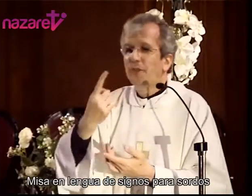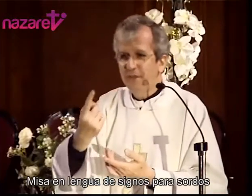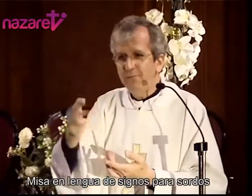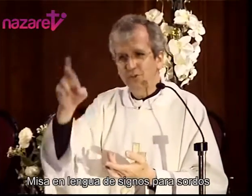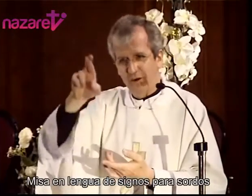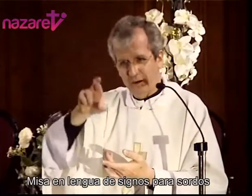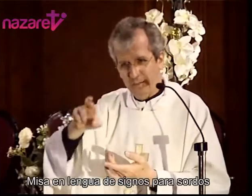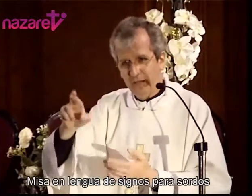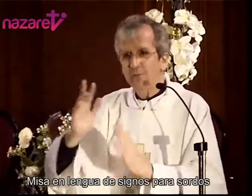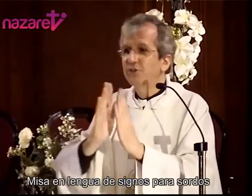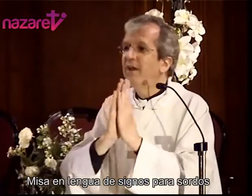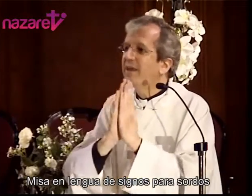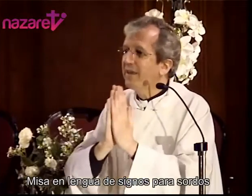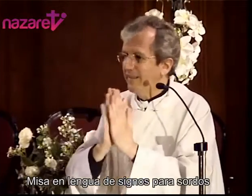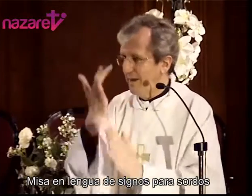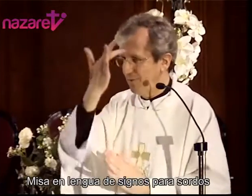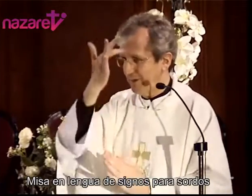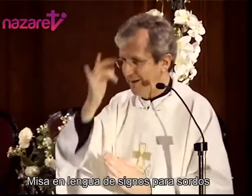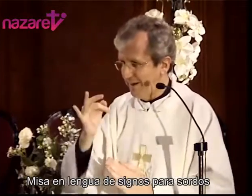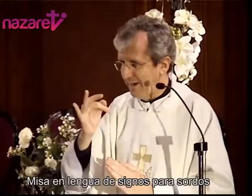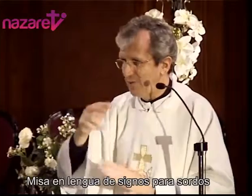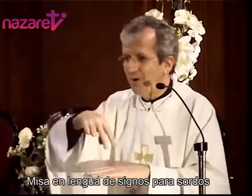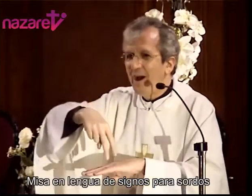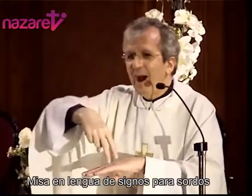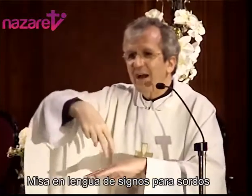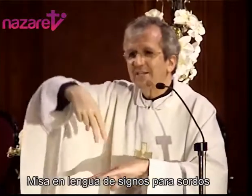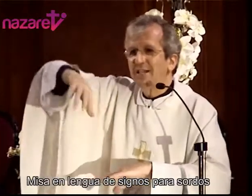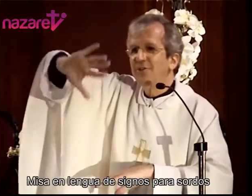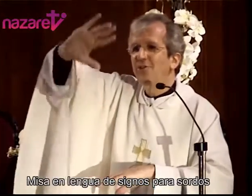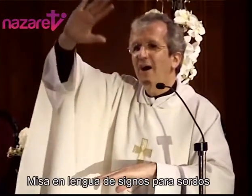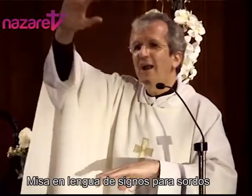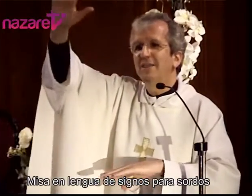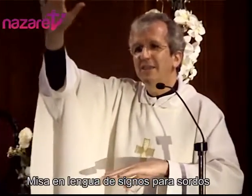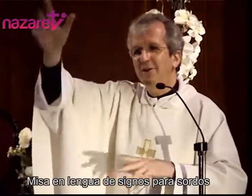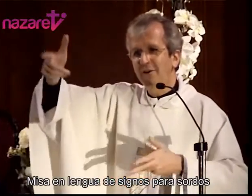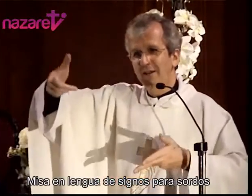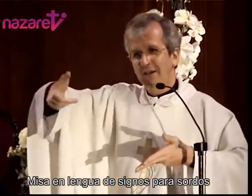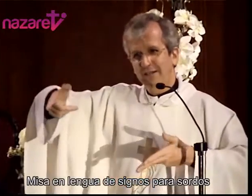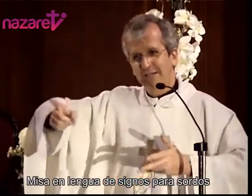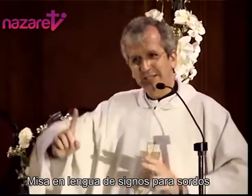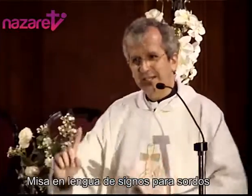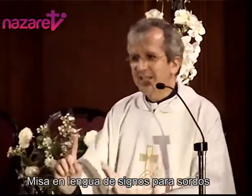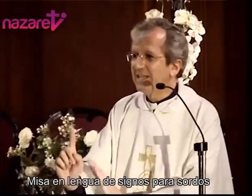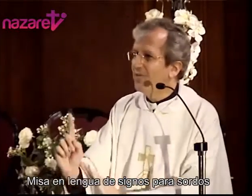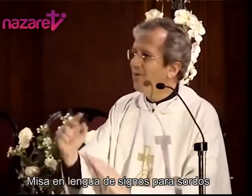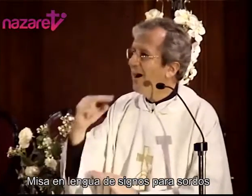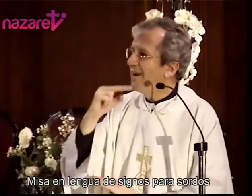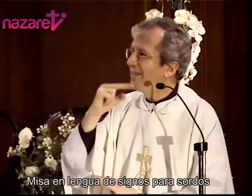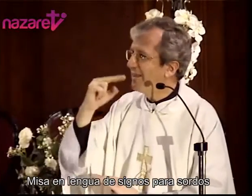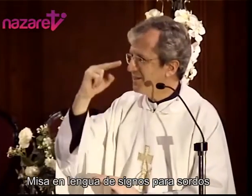decimos, repetimos y rezamos en el credo. Ascendió al cielo y está sentado a la derecha